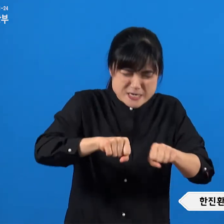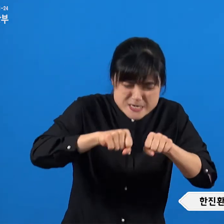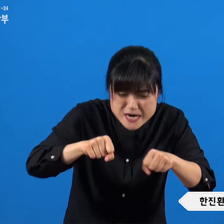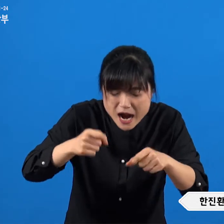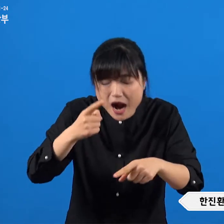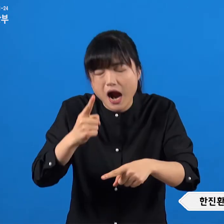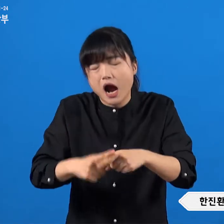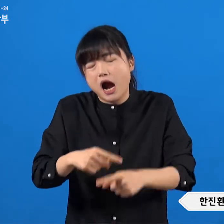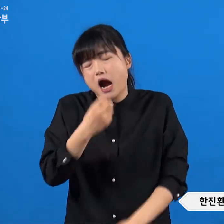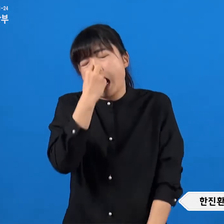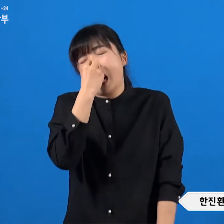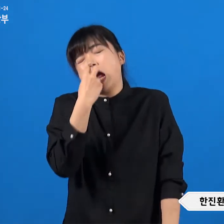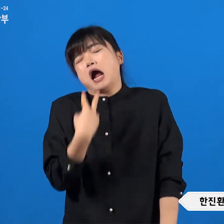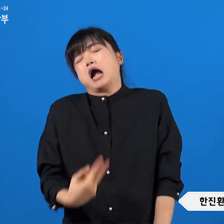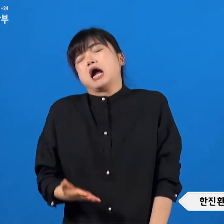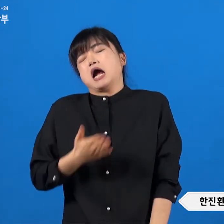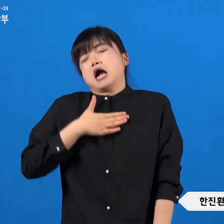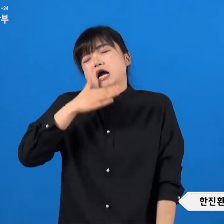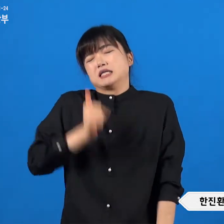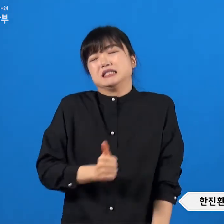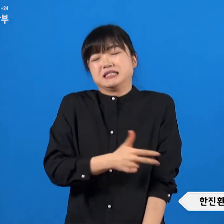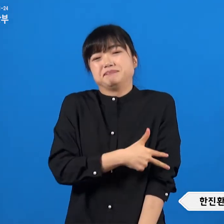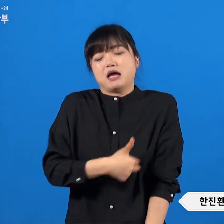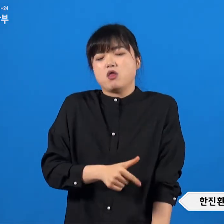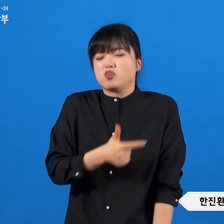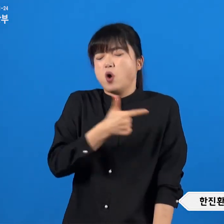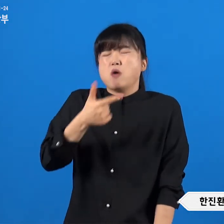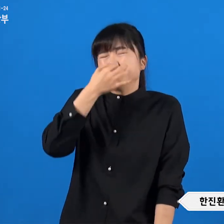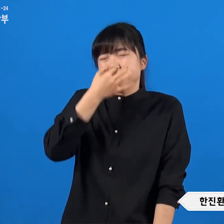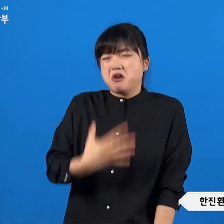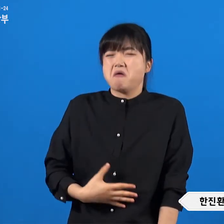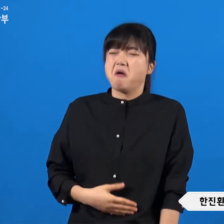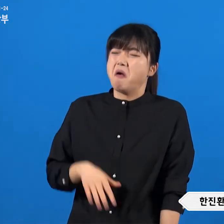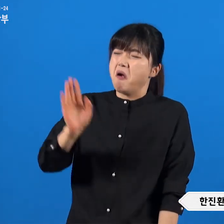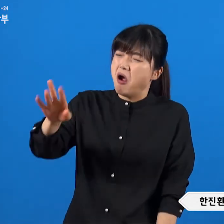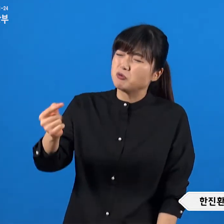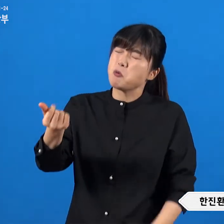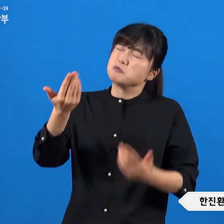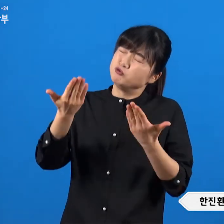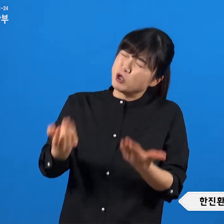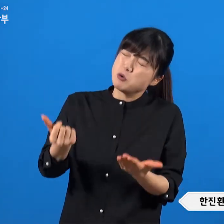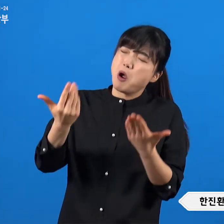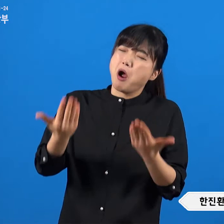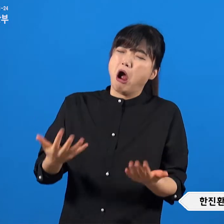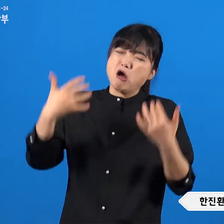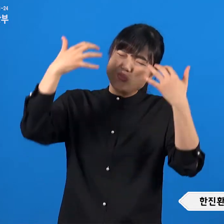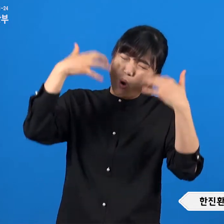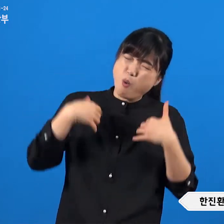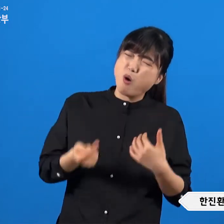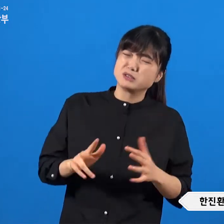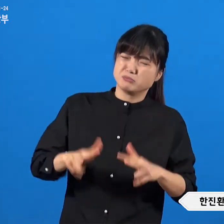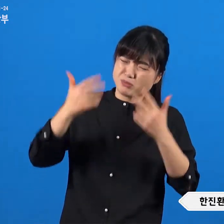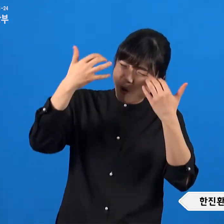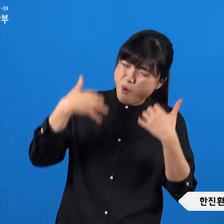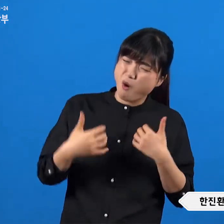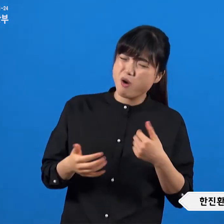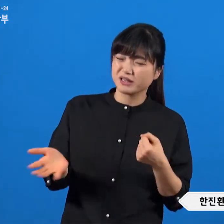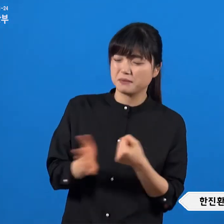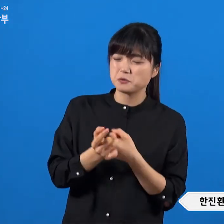하다가 부장 집사님이 너무 힘이 들었던 모양이죠. 아유 덥다 더워, 잠시만